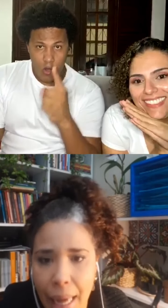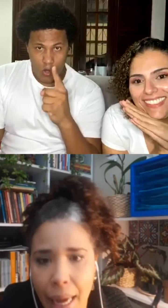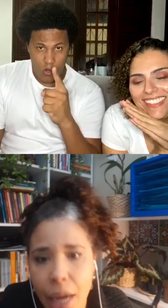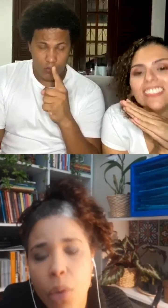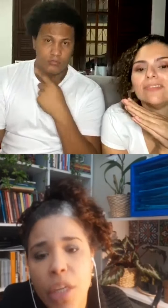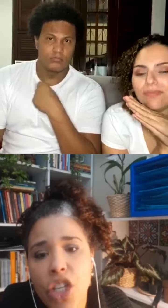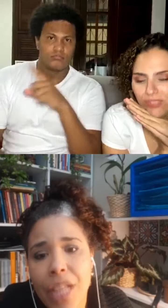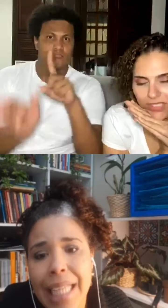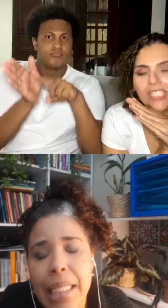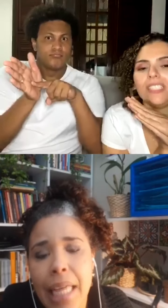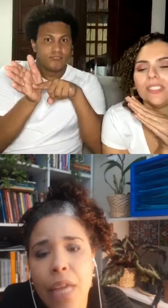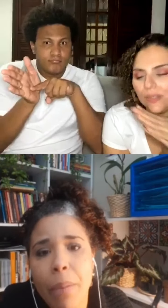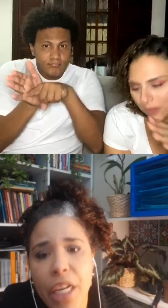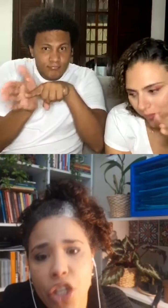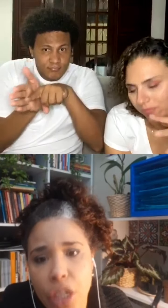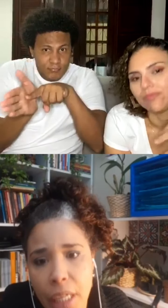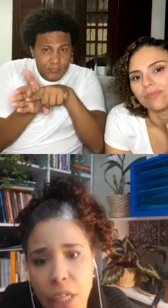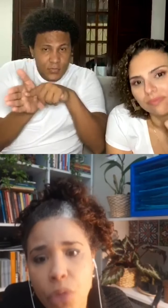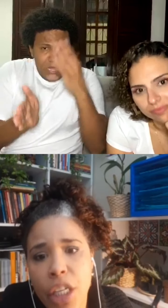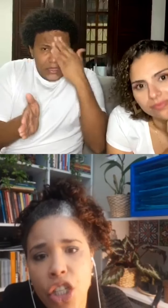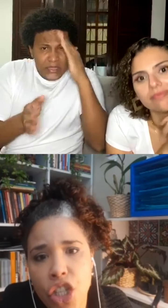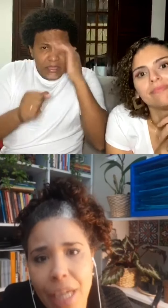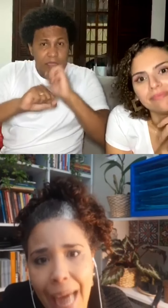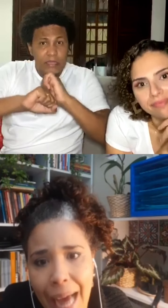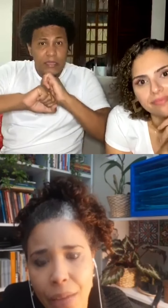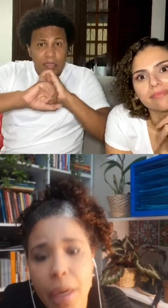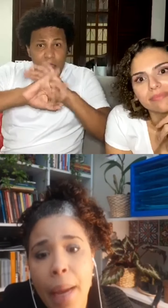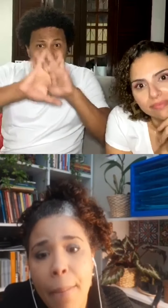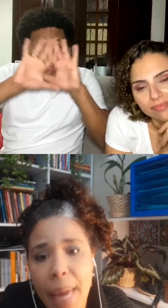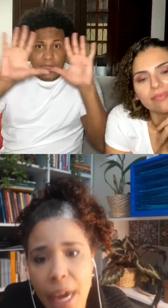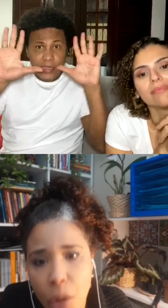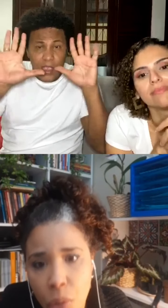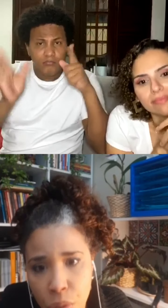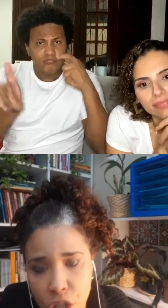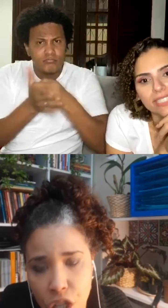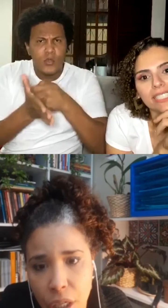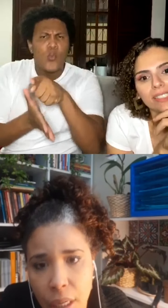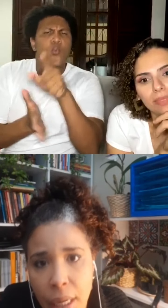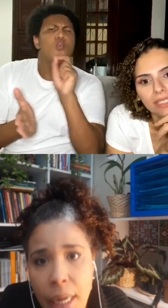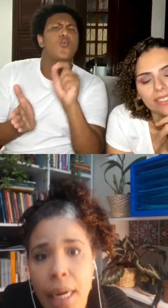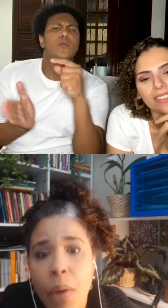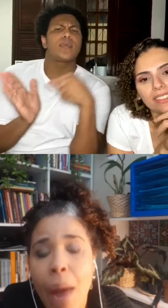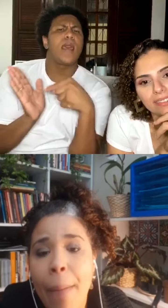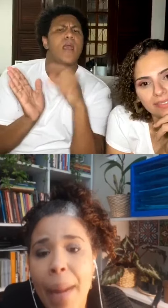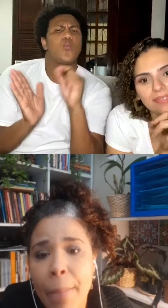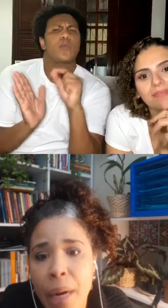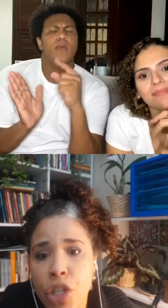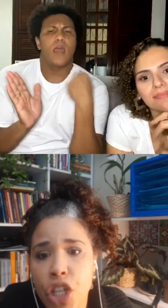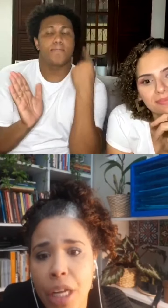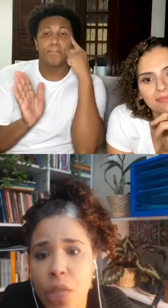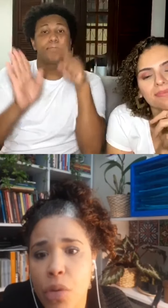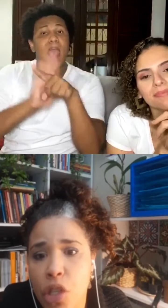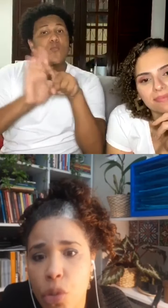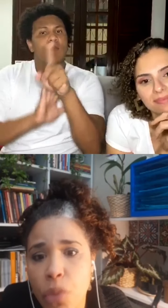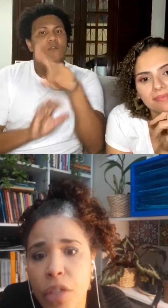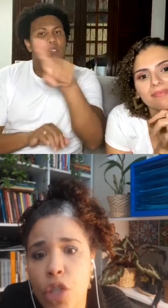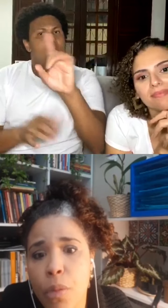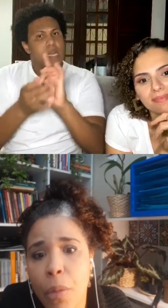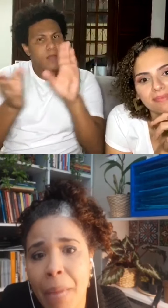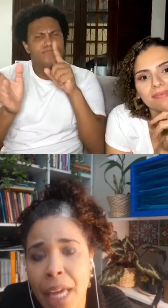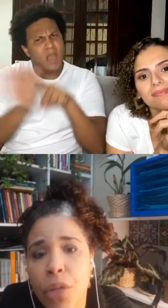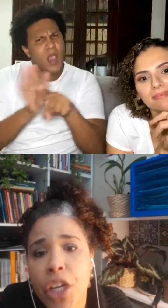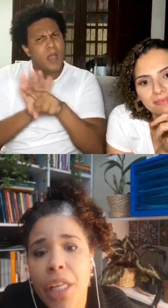entender o que está sendo prescrito e indicado. Pergunte, não abra mão de tirar suas dúvidas